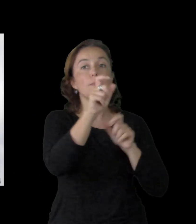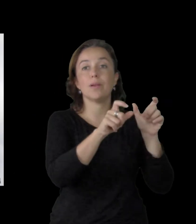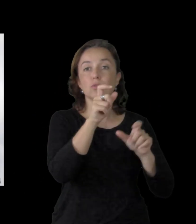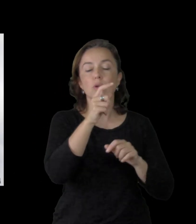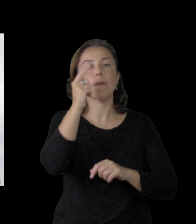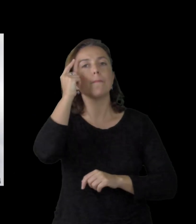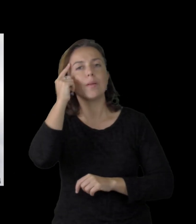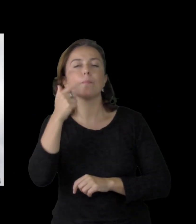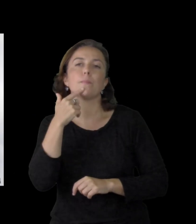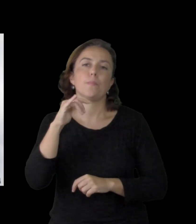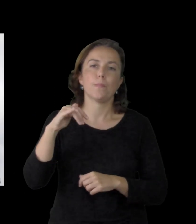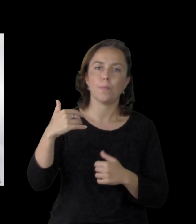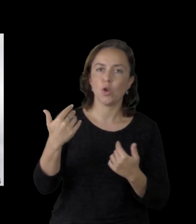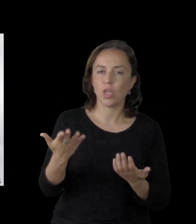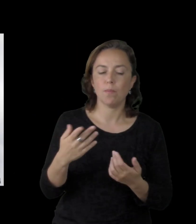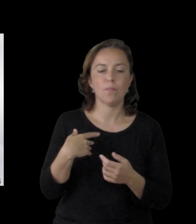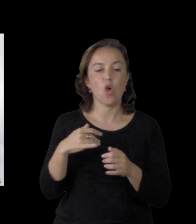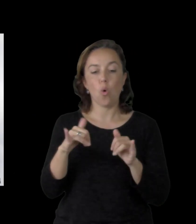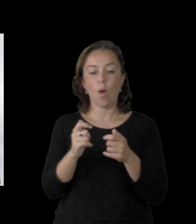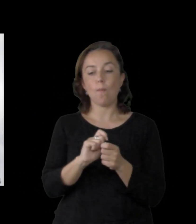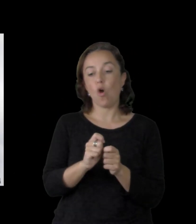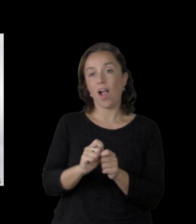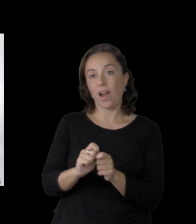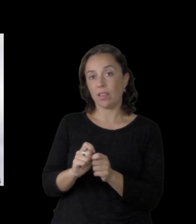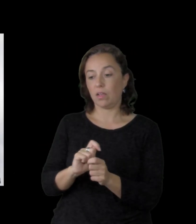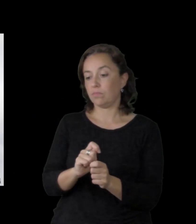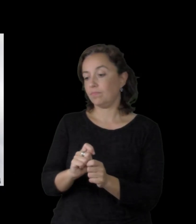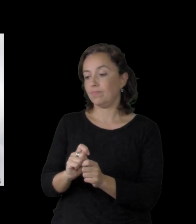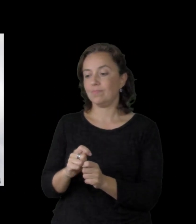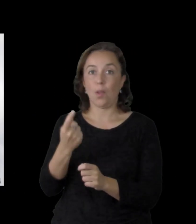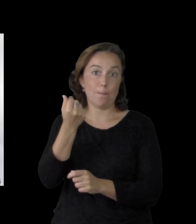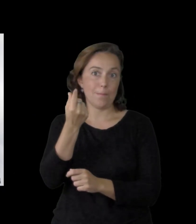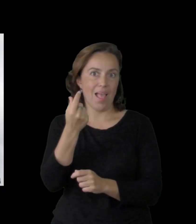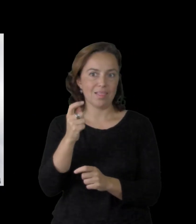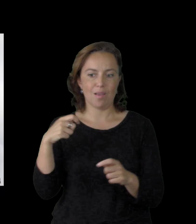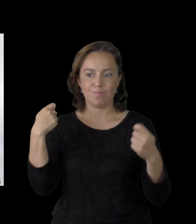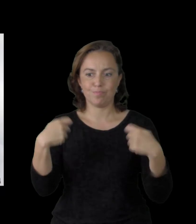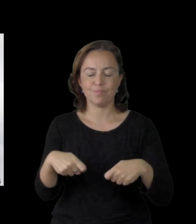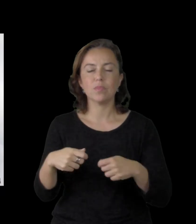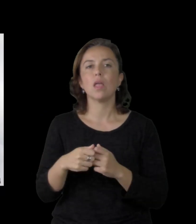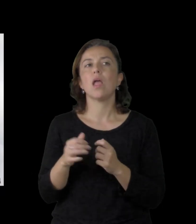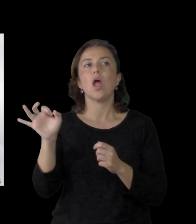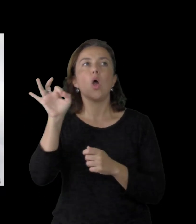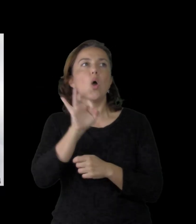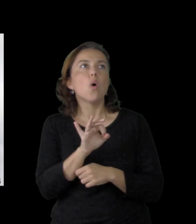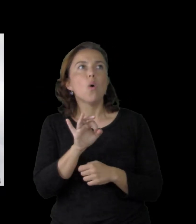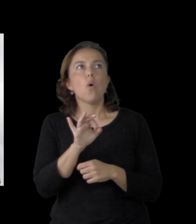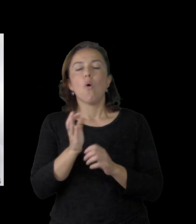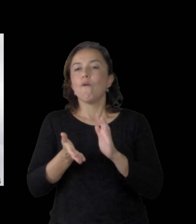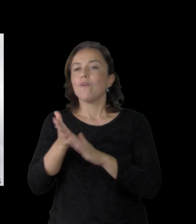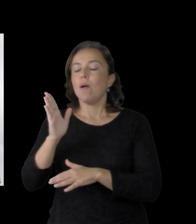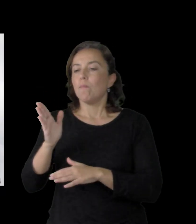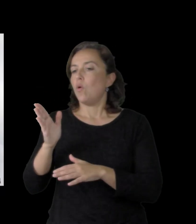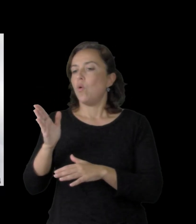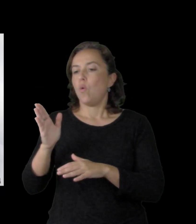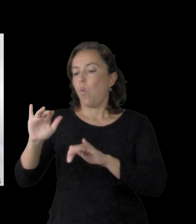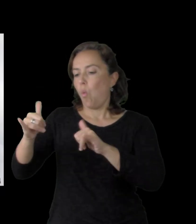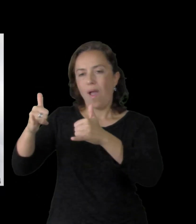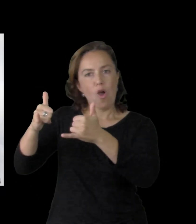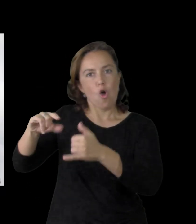Pensemos justamente cuando jugamos a las cartas, lo hacemos por dinero. Cuando a veces vamos al casino, también